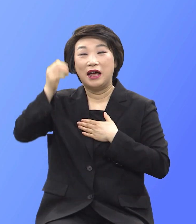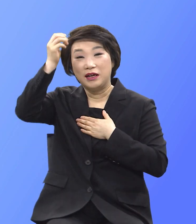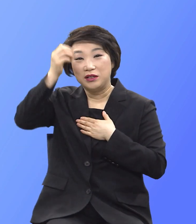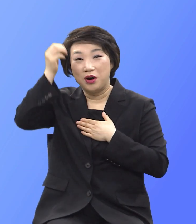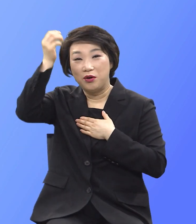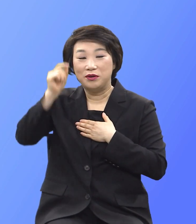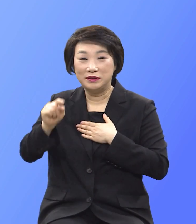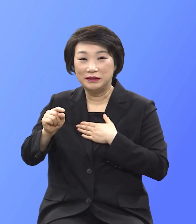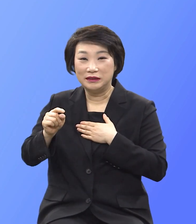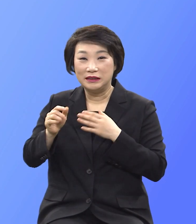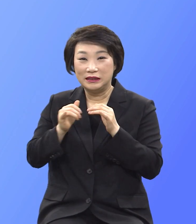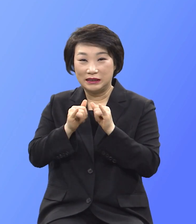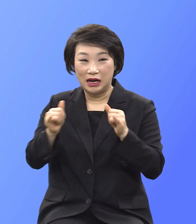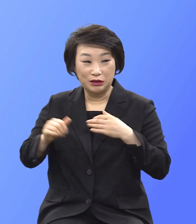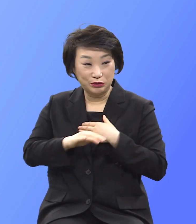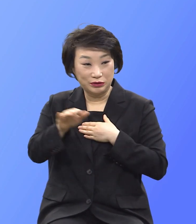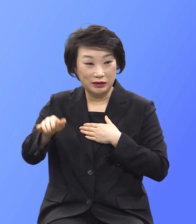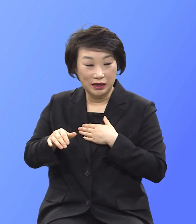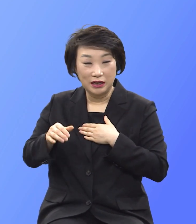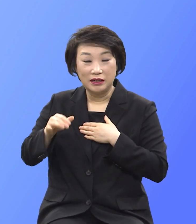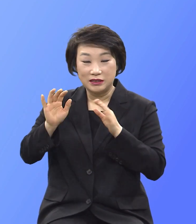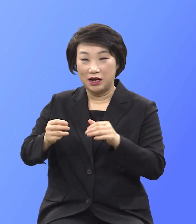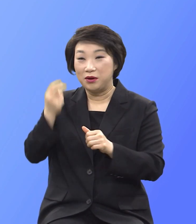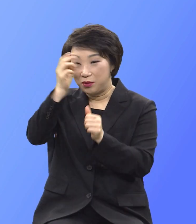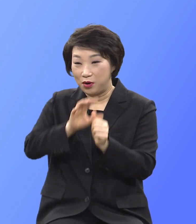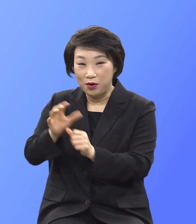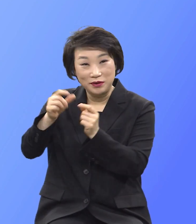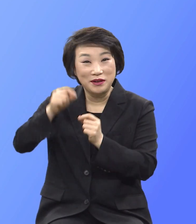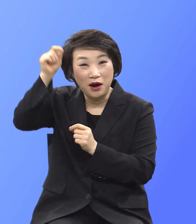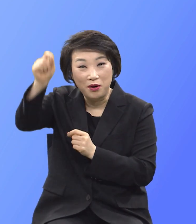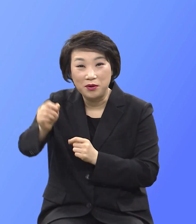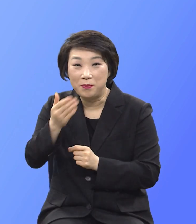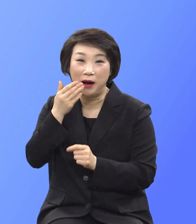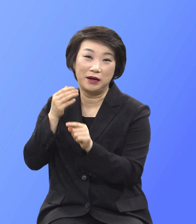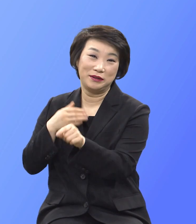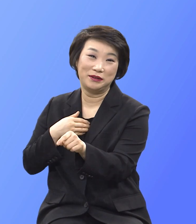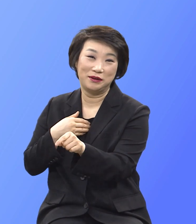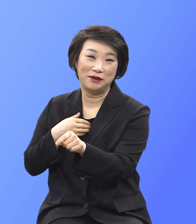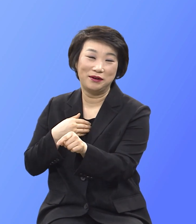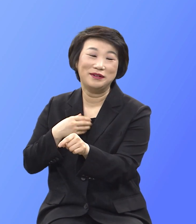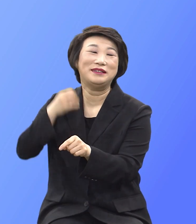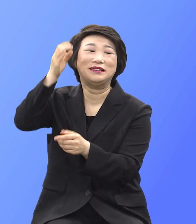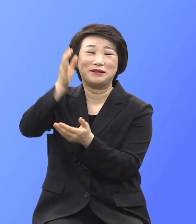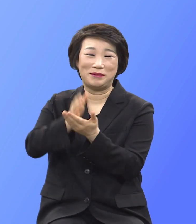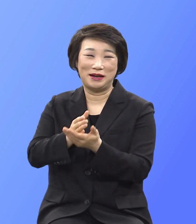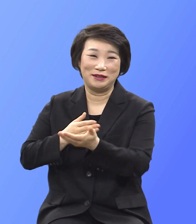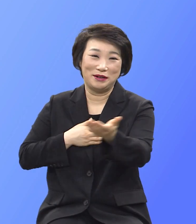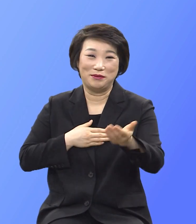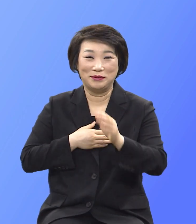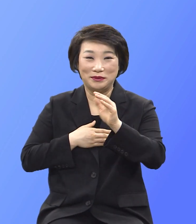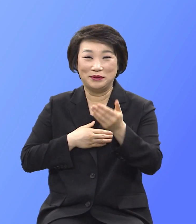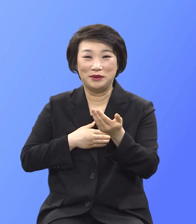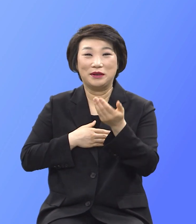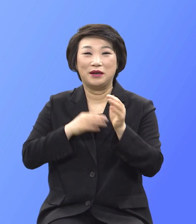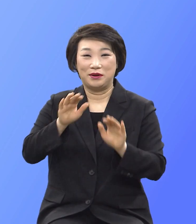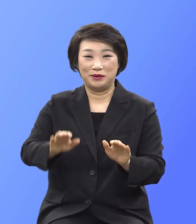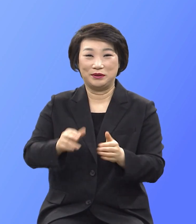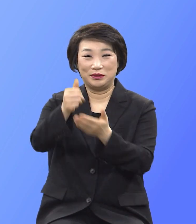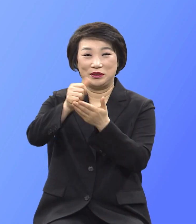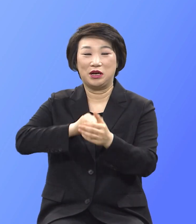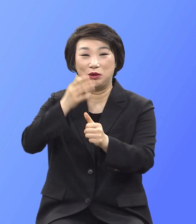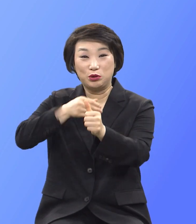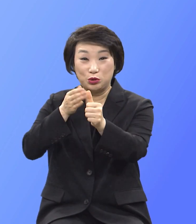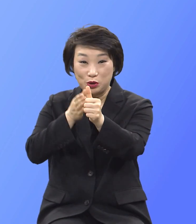내 인간의 영혼을 영원히 보존할 수 있다는 사실을 잊지 않는 여러분 되기를